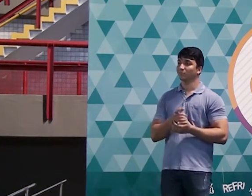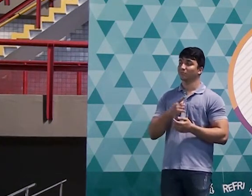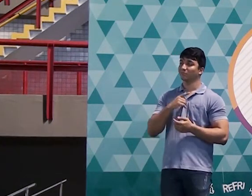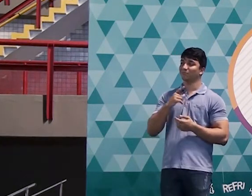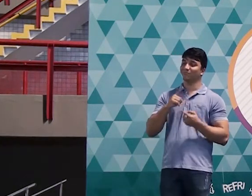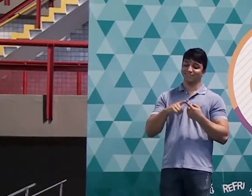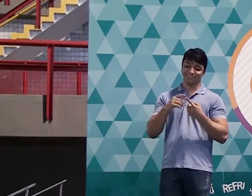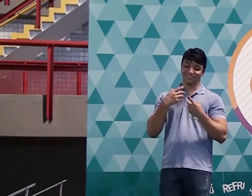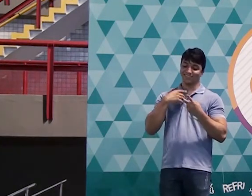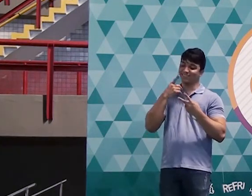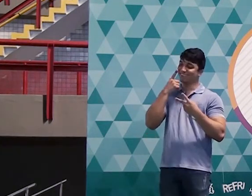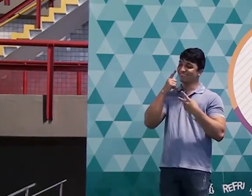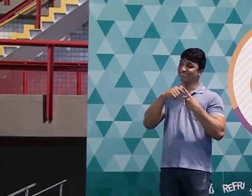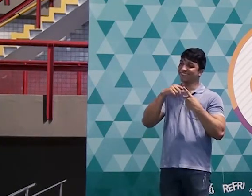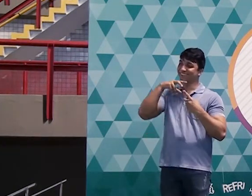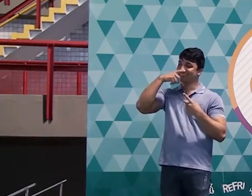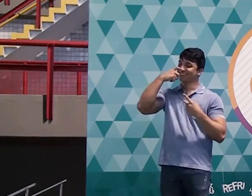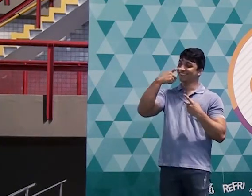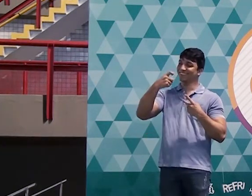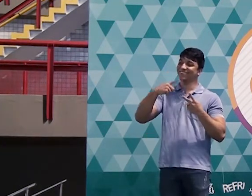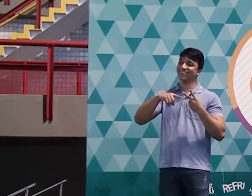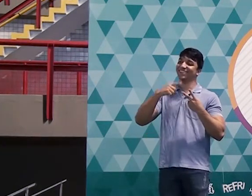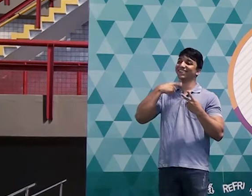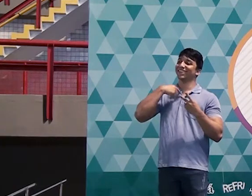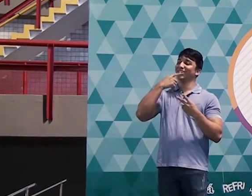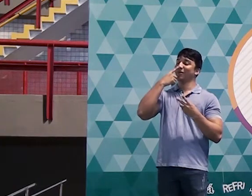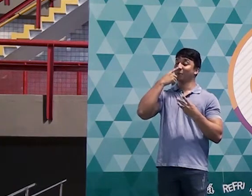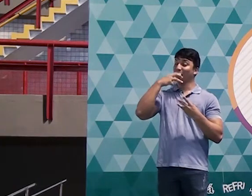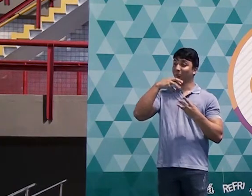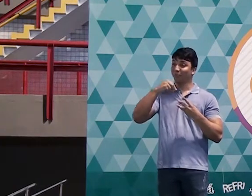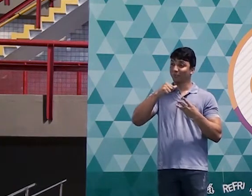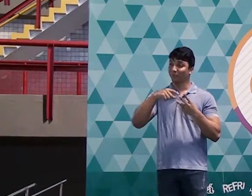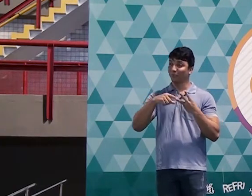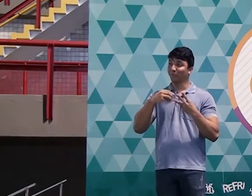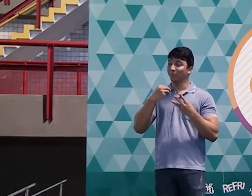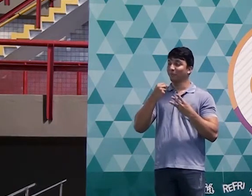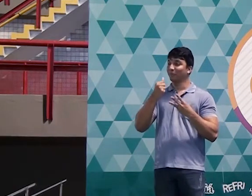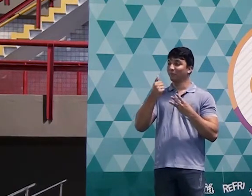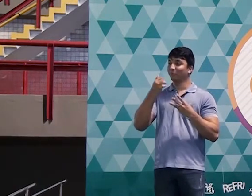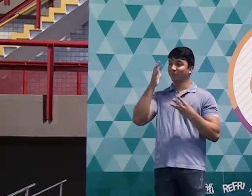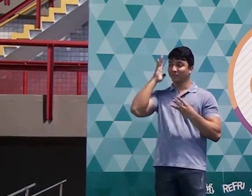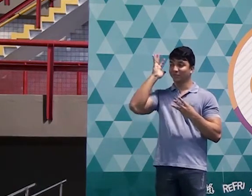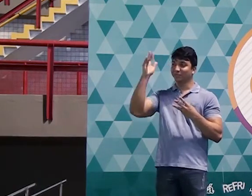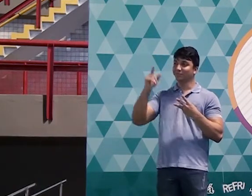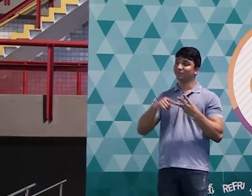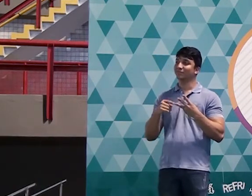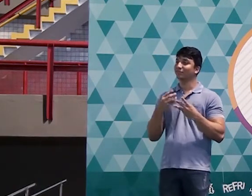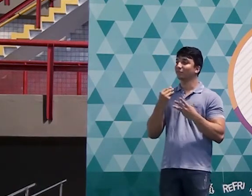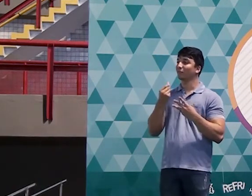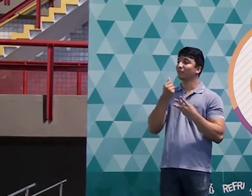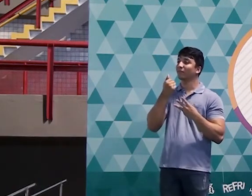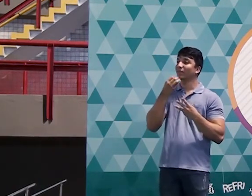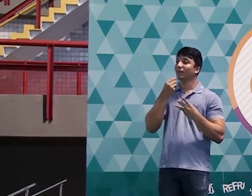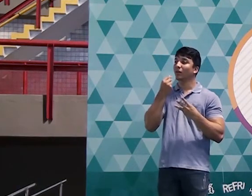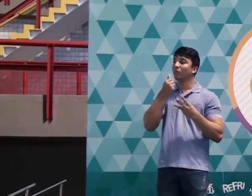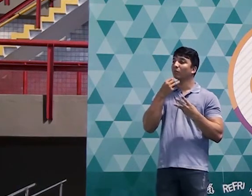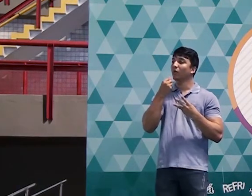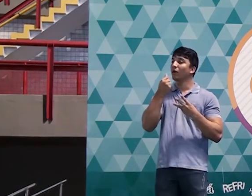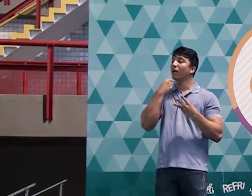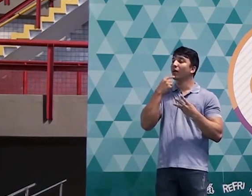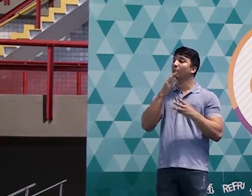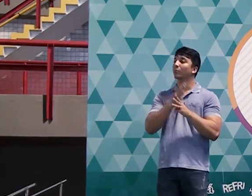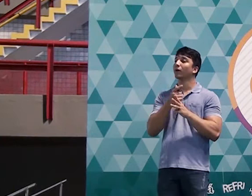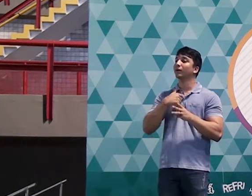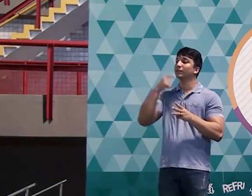tem cheiro, tem cor, tem sabor. Você já deve estar imaginando qual é o sabor. É esse aí que você